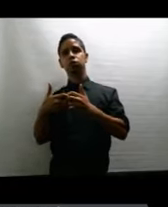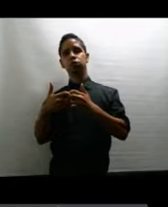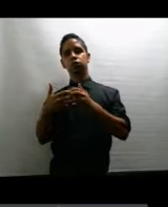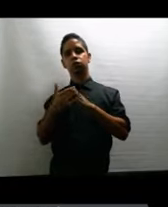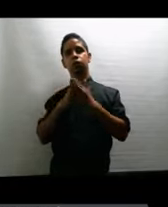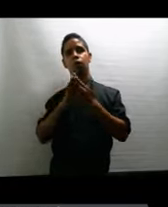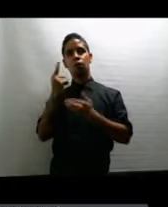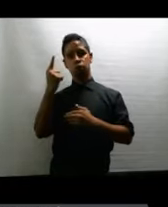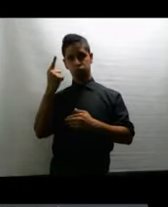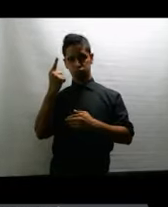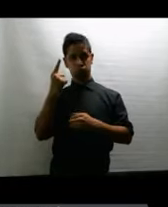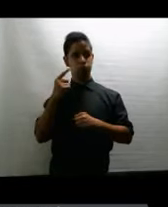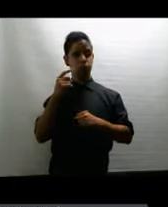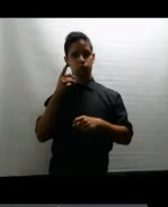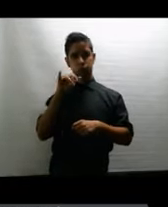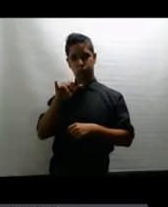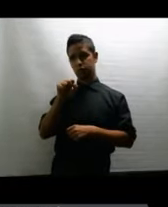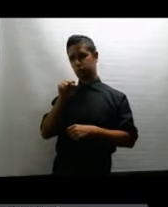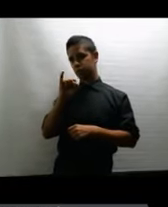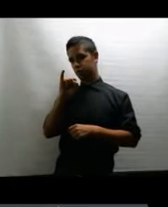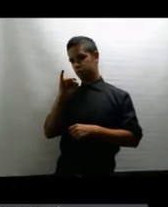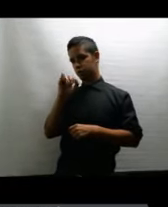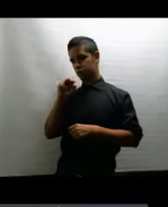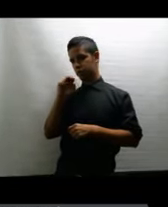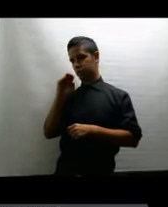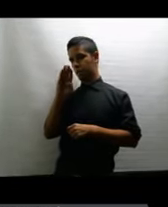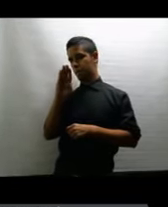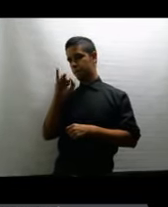Por ahí. Eso es como simbiosis. ¿Sí? Está cerca.